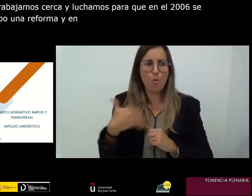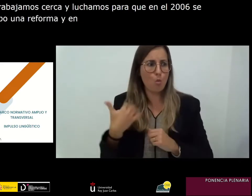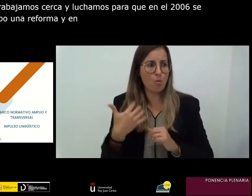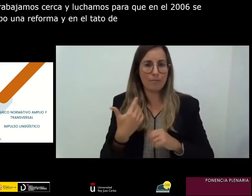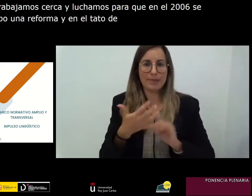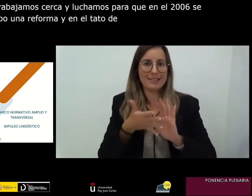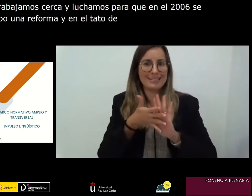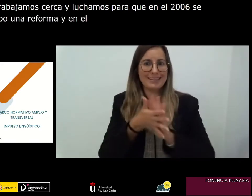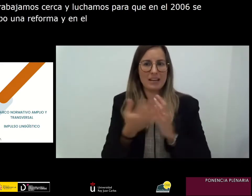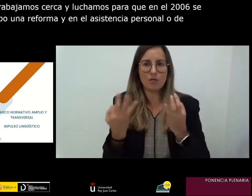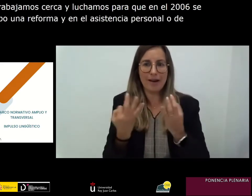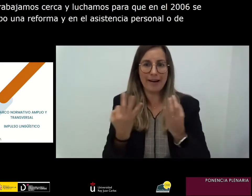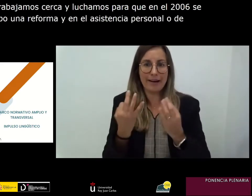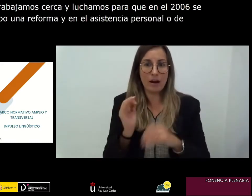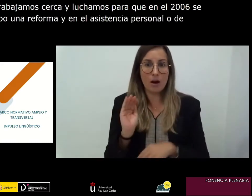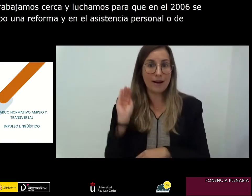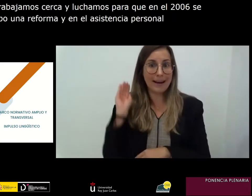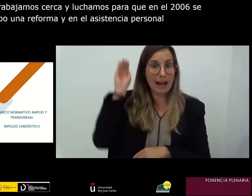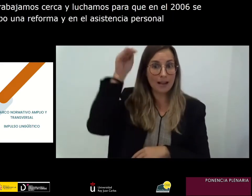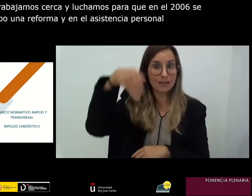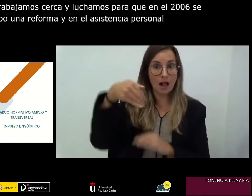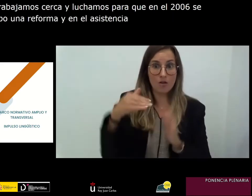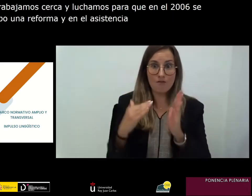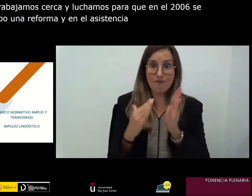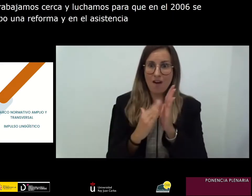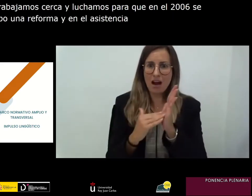concreto, la lengua de signos.